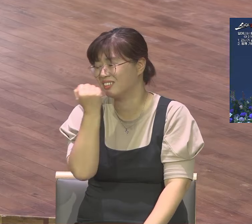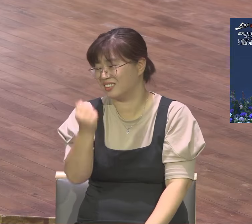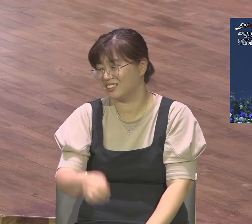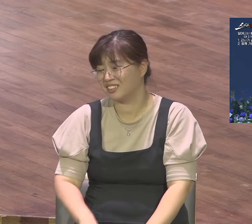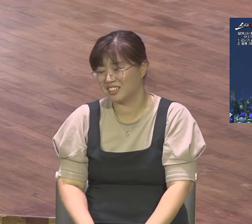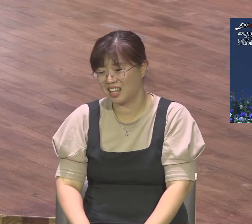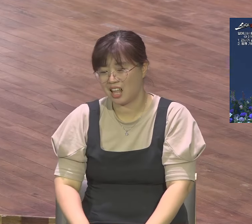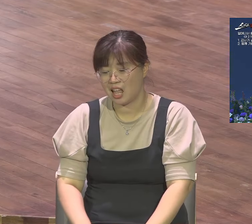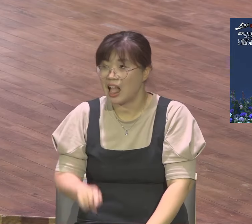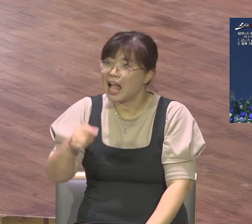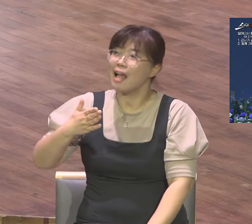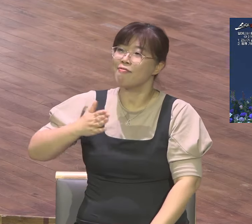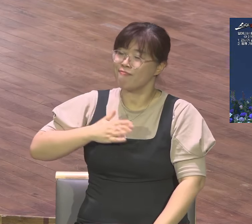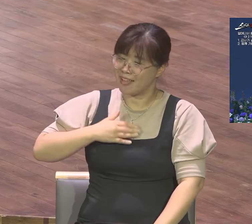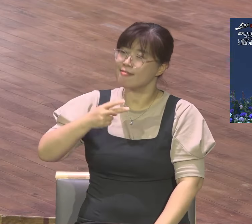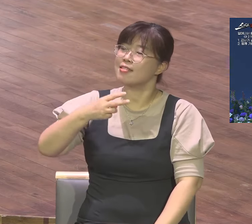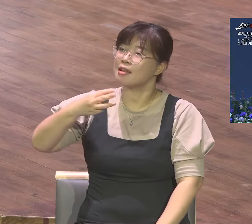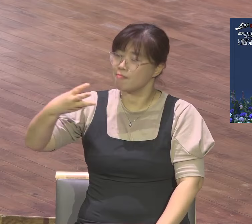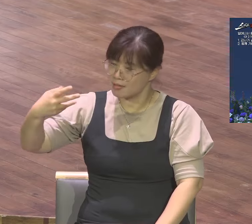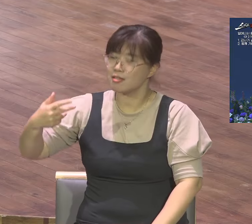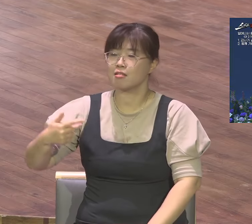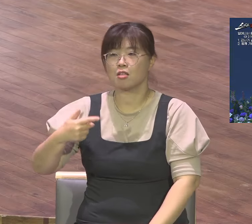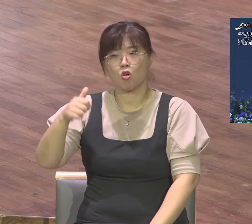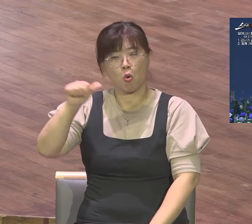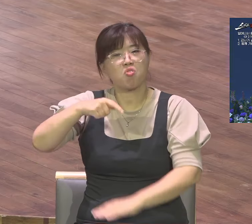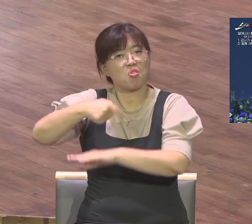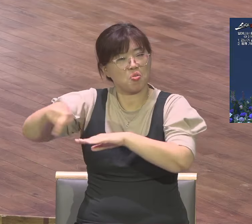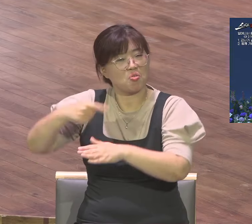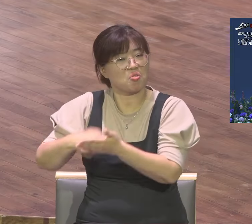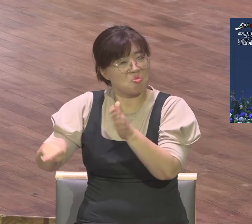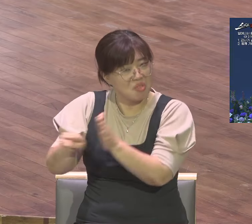어디 나가서 캠프합니까? 행포하지 말고